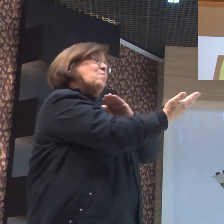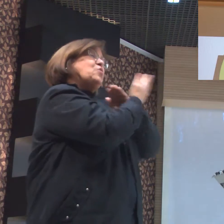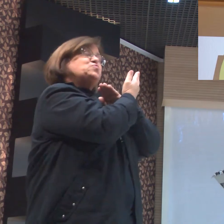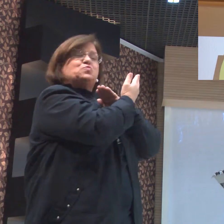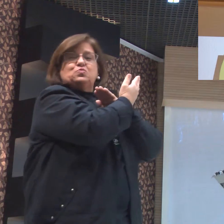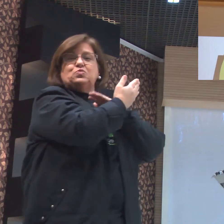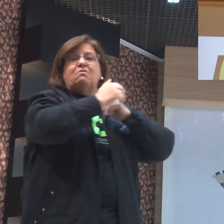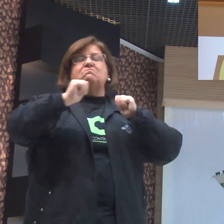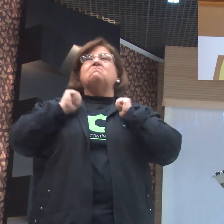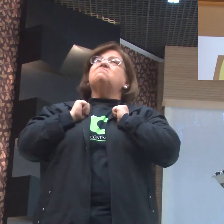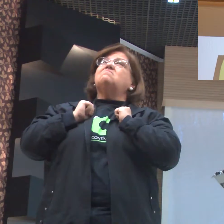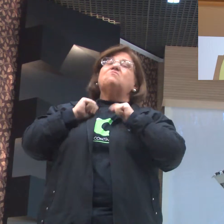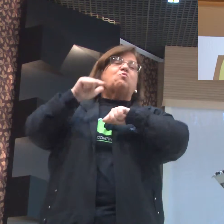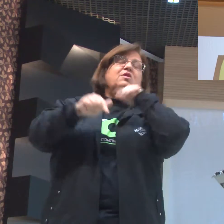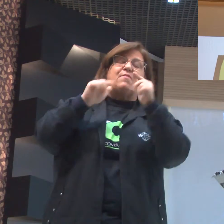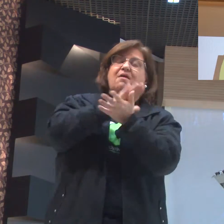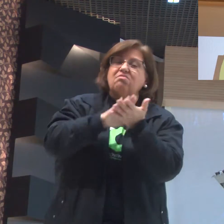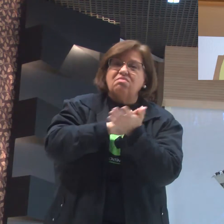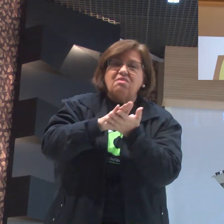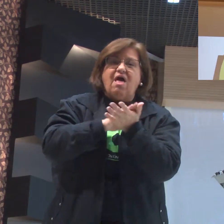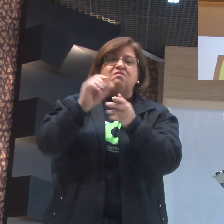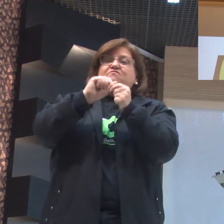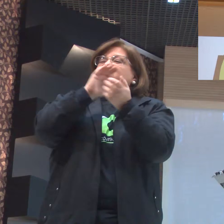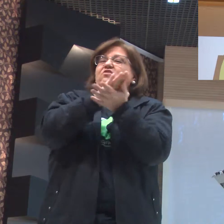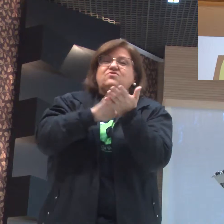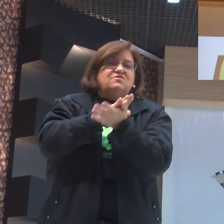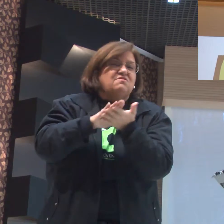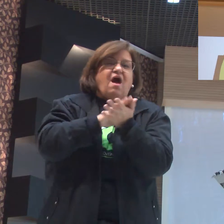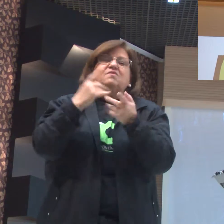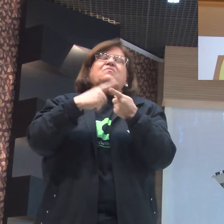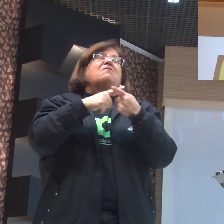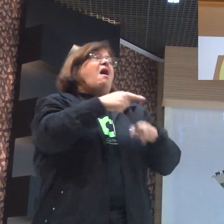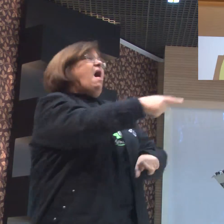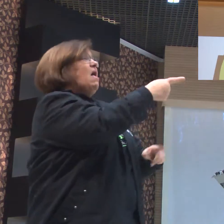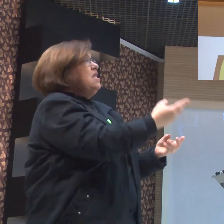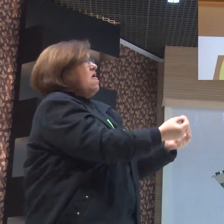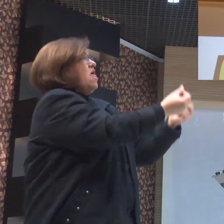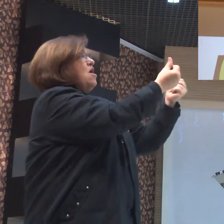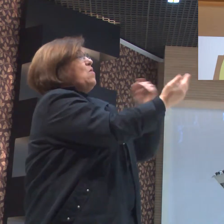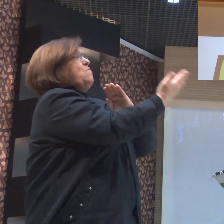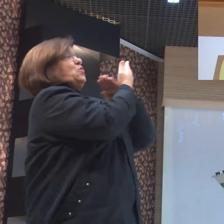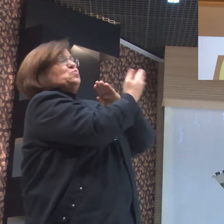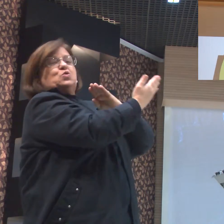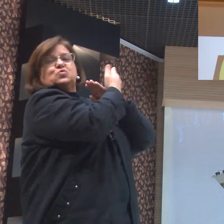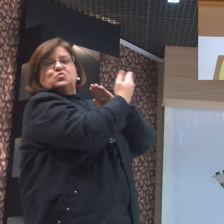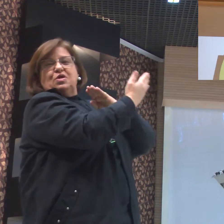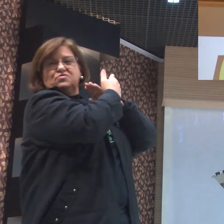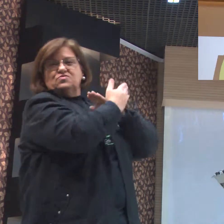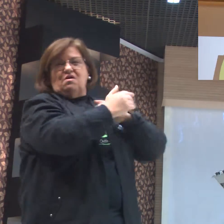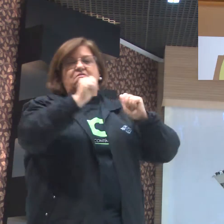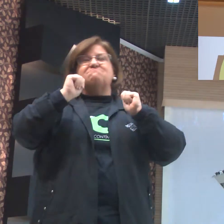explorá-las. De explorá-las. Não está passando, não está mudando o slide? Tá, então, enfim, a gente teve